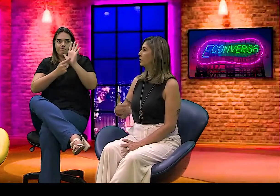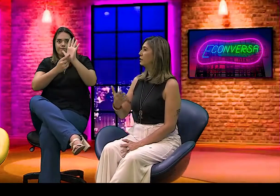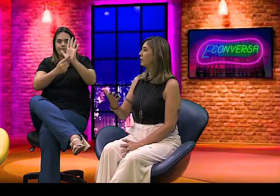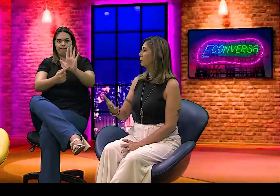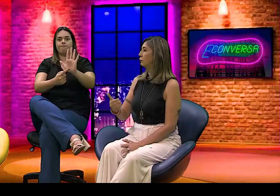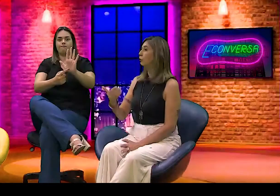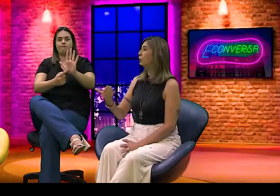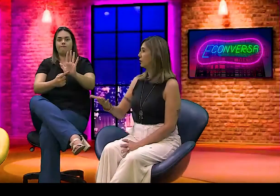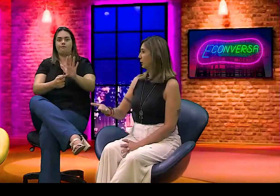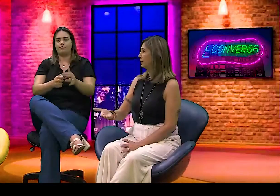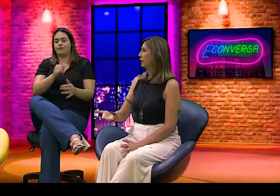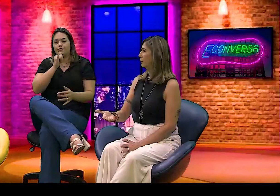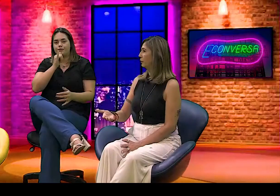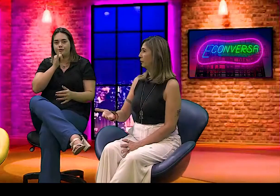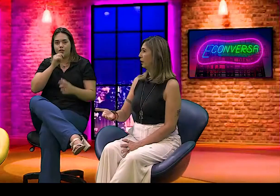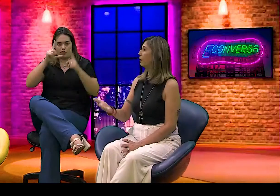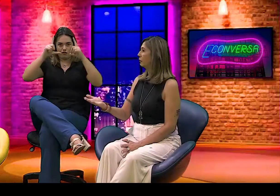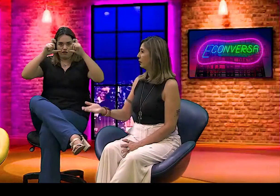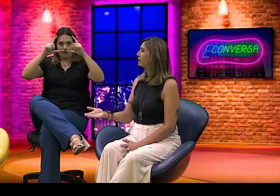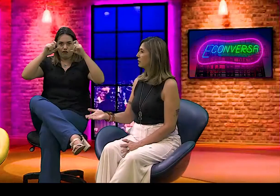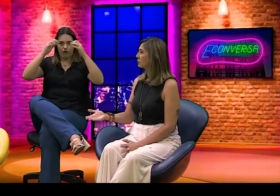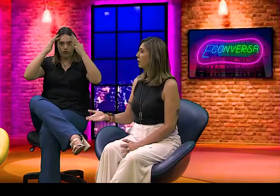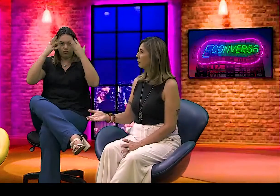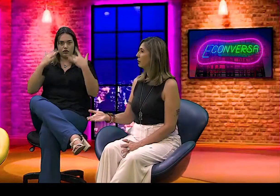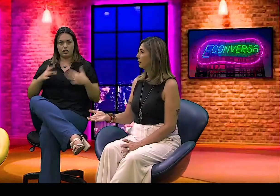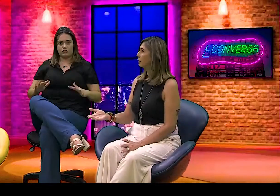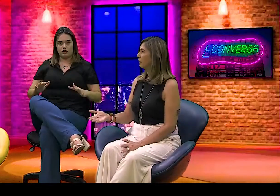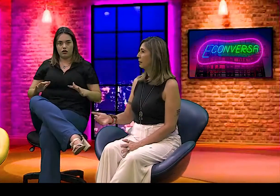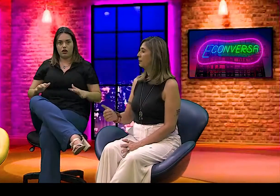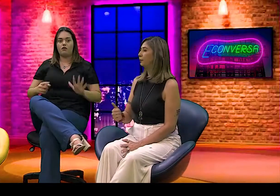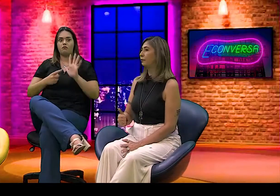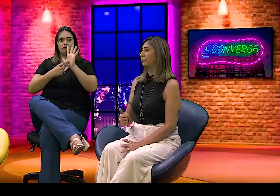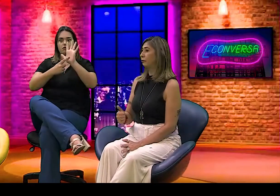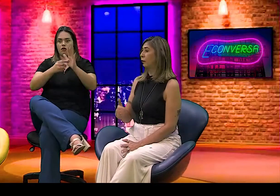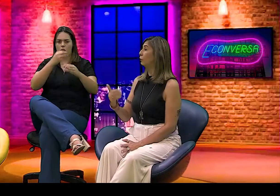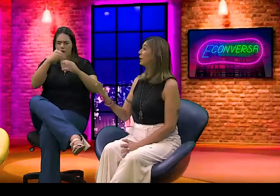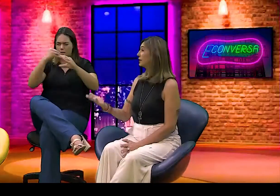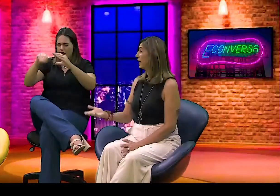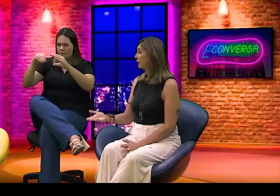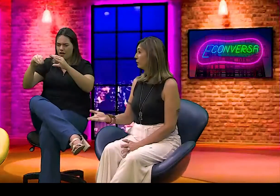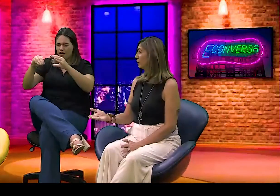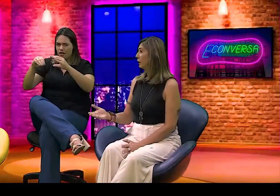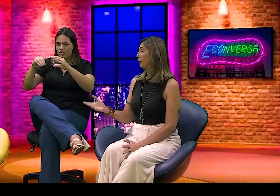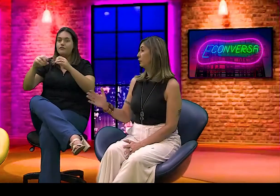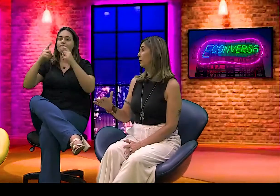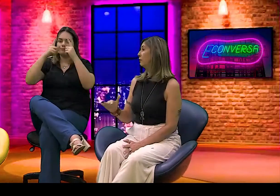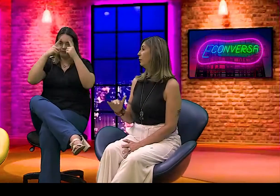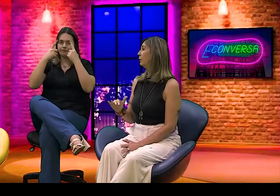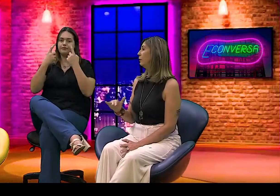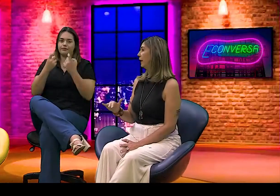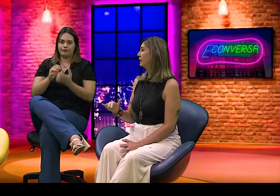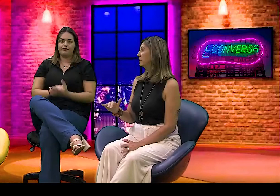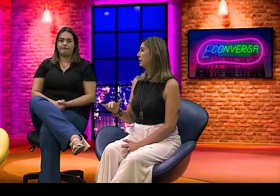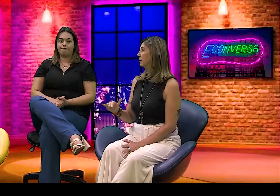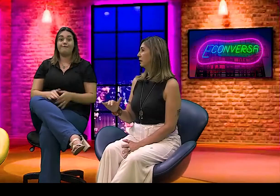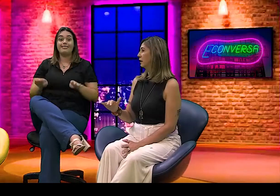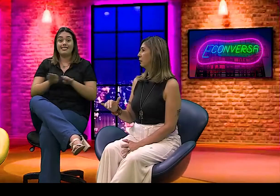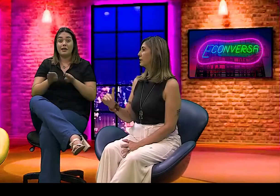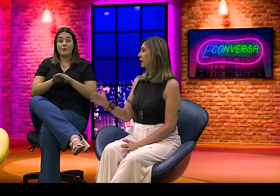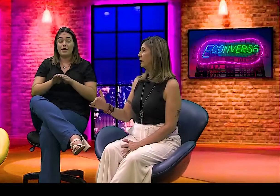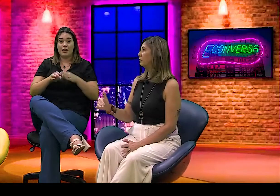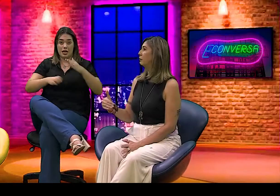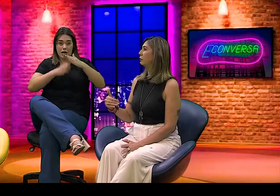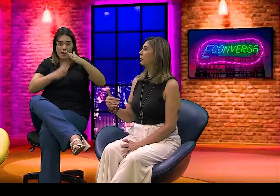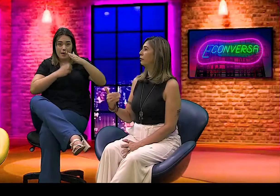Uma exposição de um nudes, por exemplo, é uma violência sexual, né? Um assédio, isso a gente vê muito em empresa,